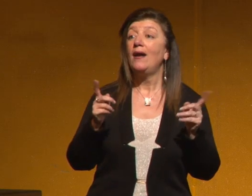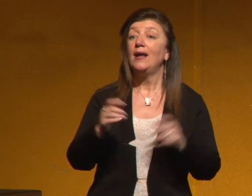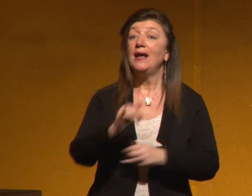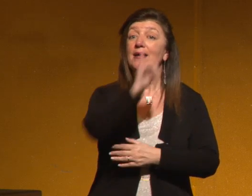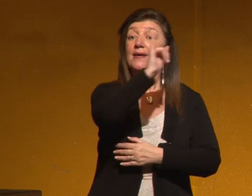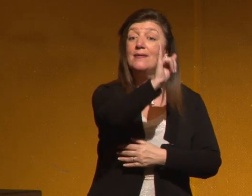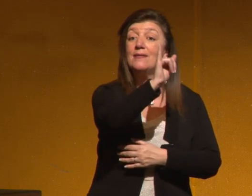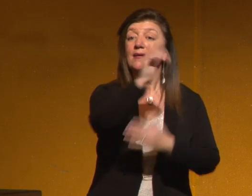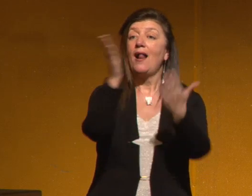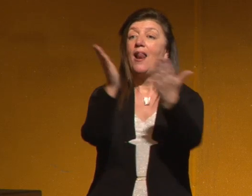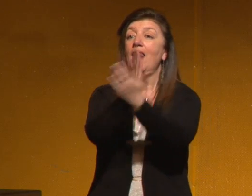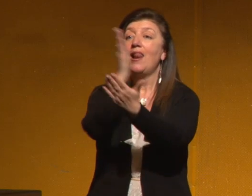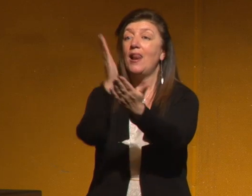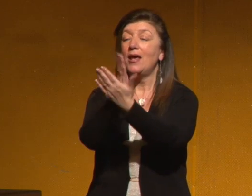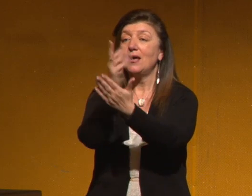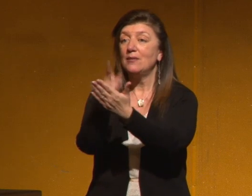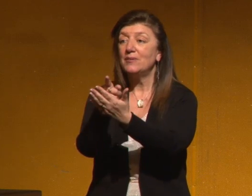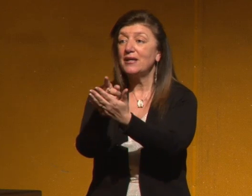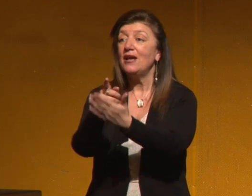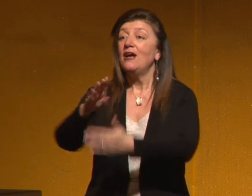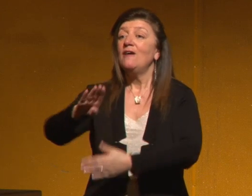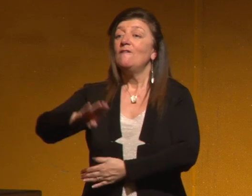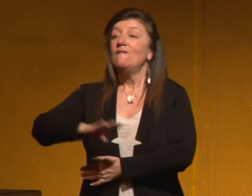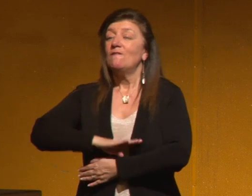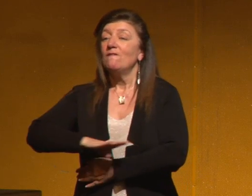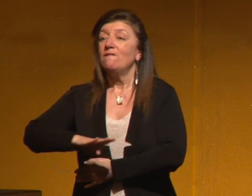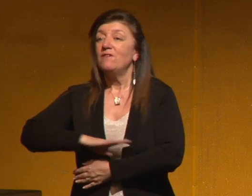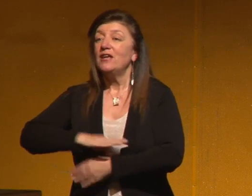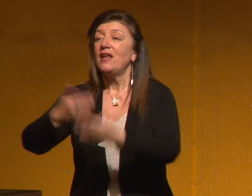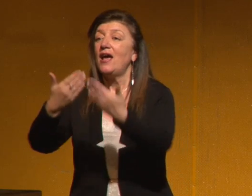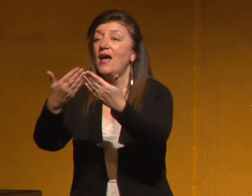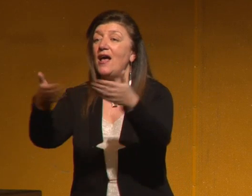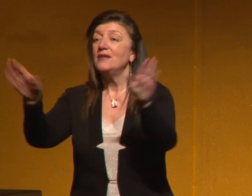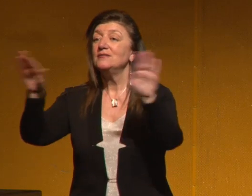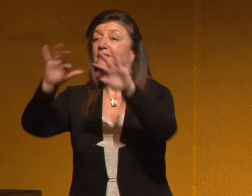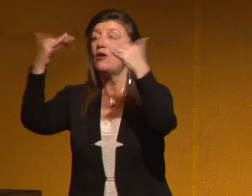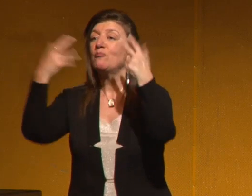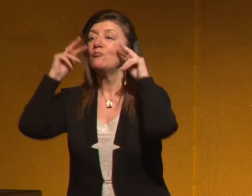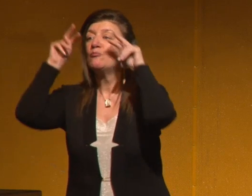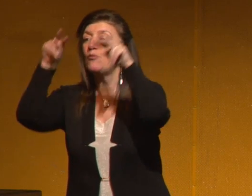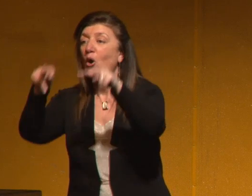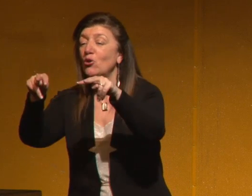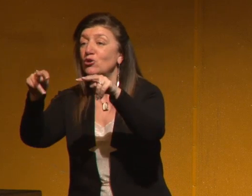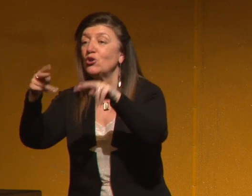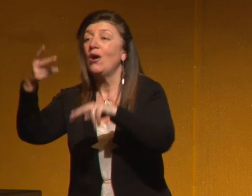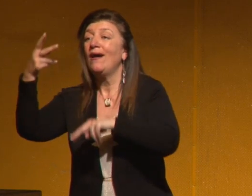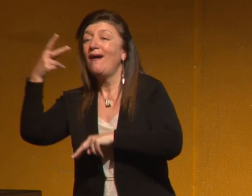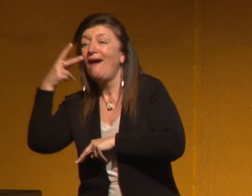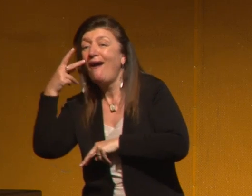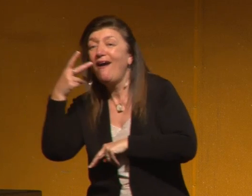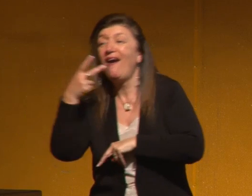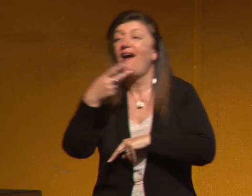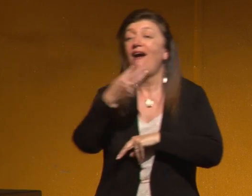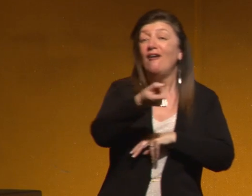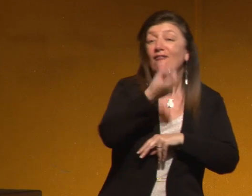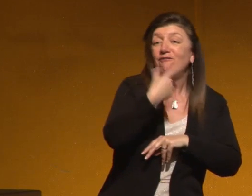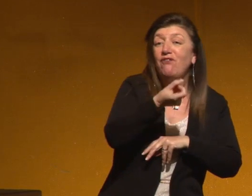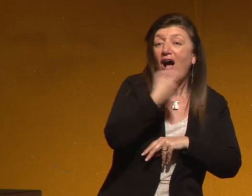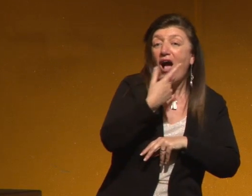finestre sul mondo e farmaci per l'anima una società più consapevole più